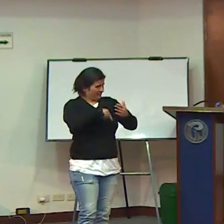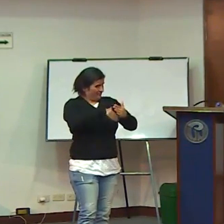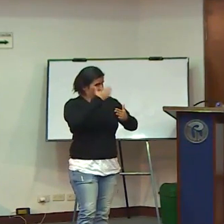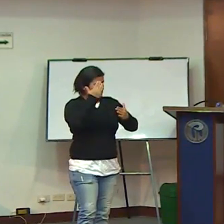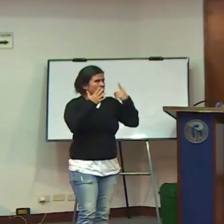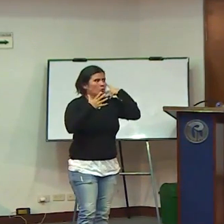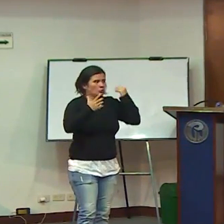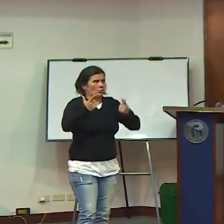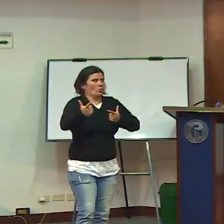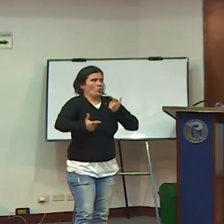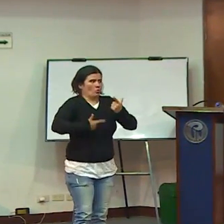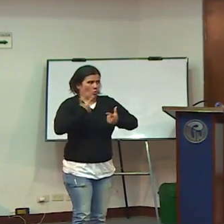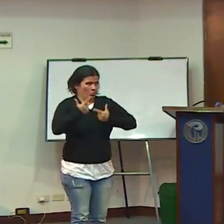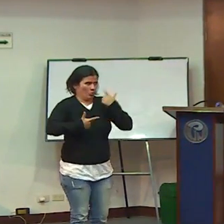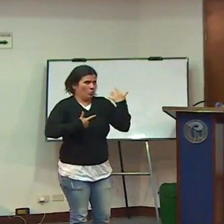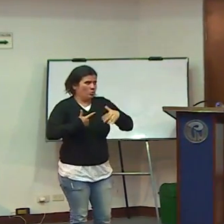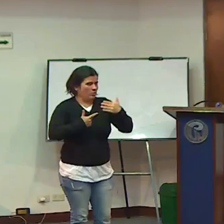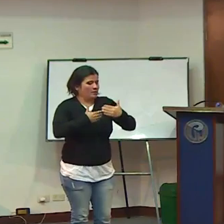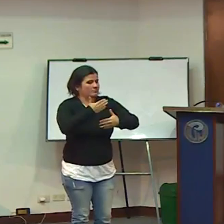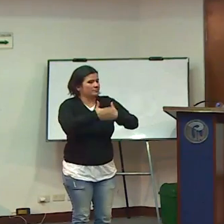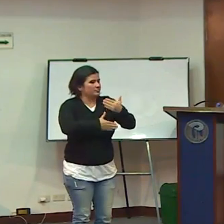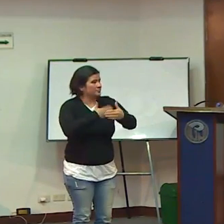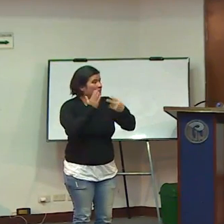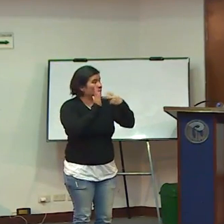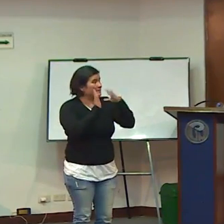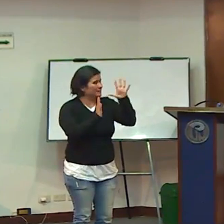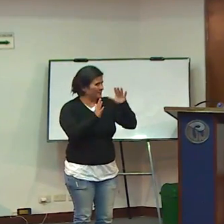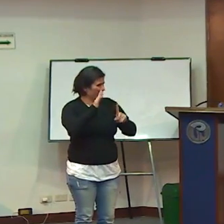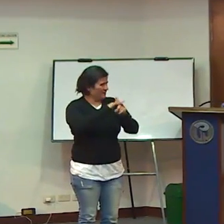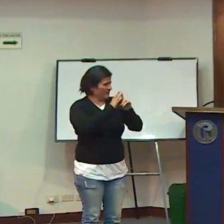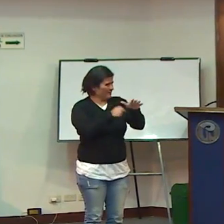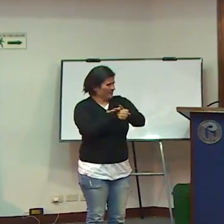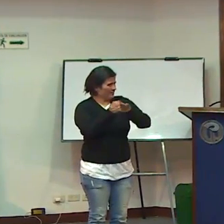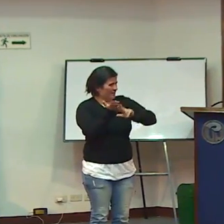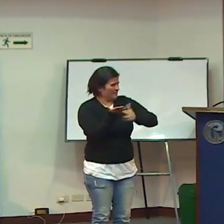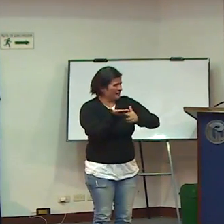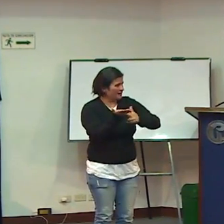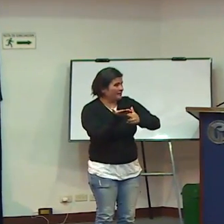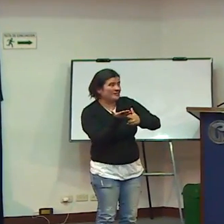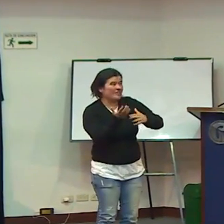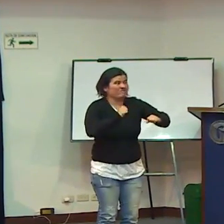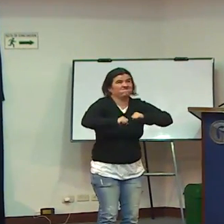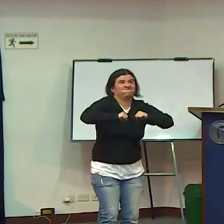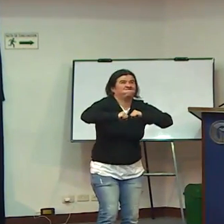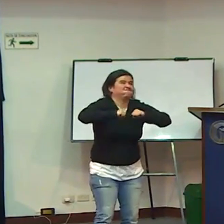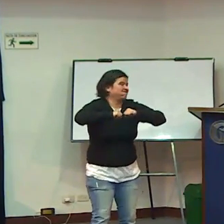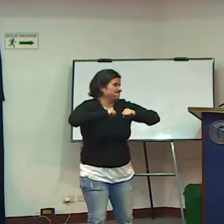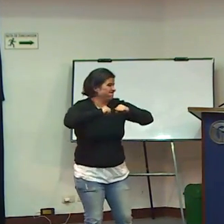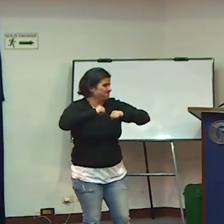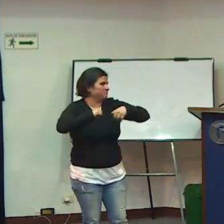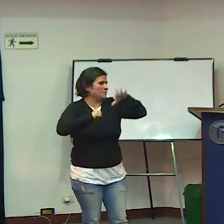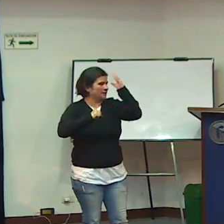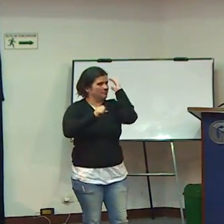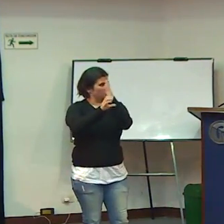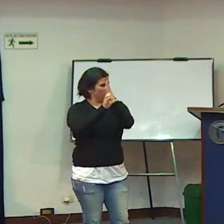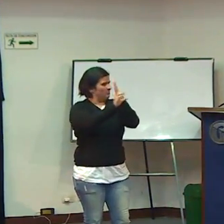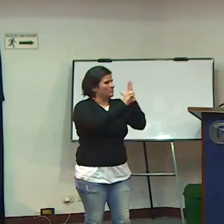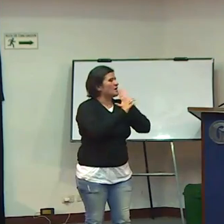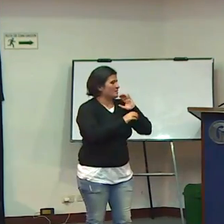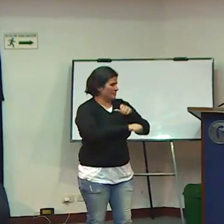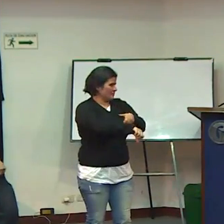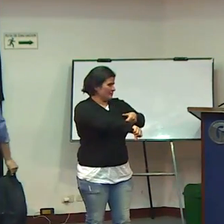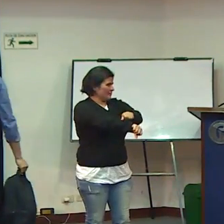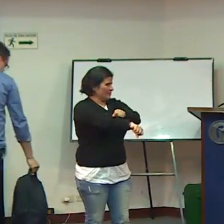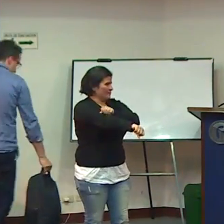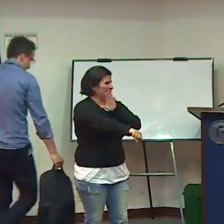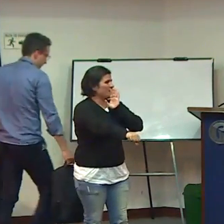nosotros tenemos para poder, digamos, llegar a eso. Nosotros tenemos una gran lucha, digamos, por las diferentes situaciones que se presentaron en